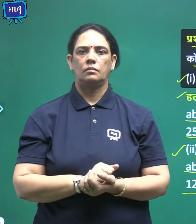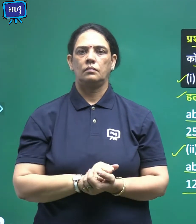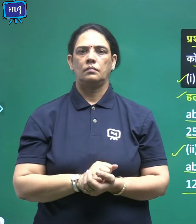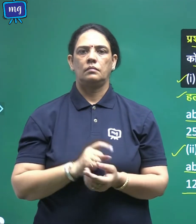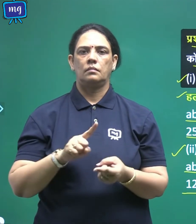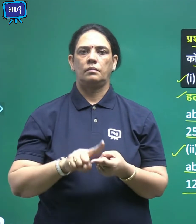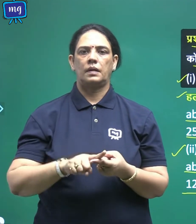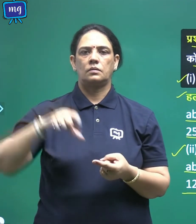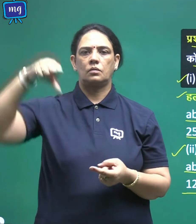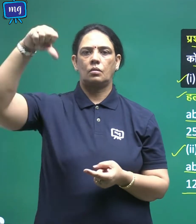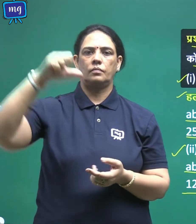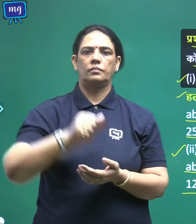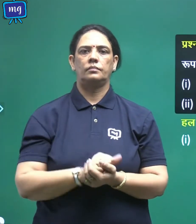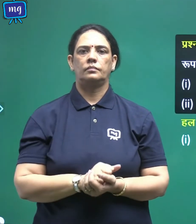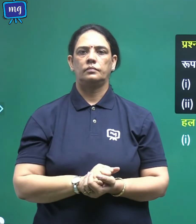प्लस 9।